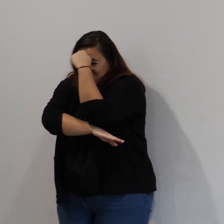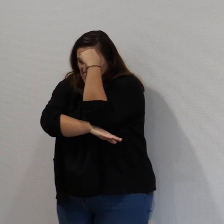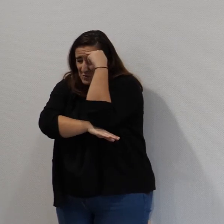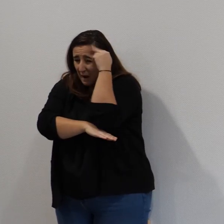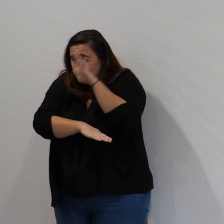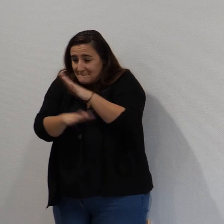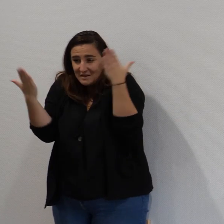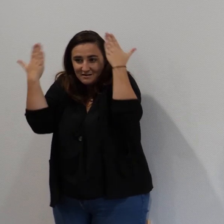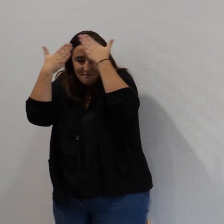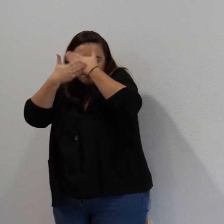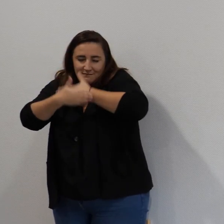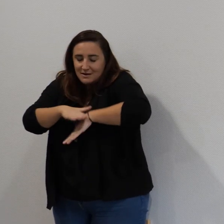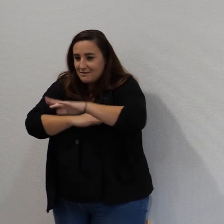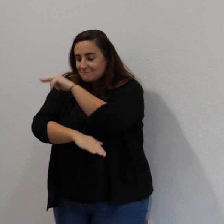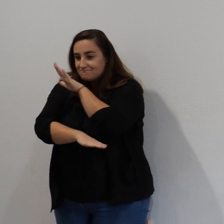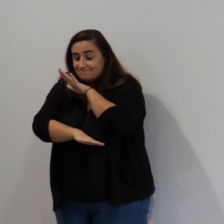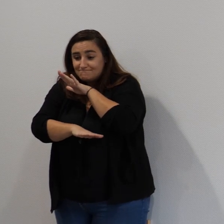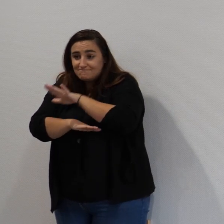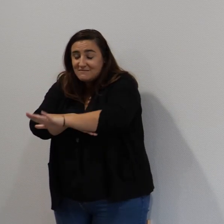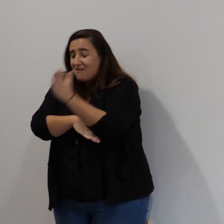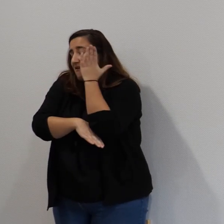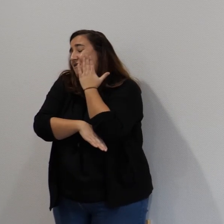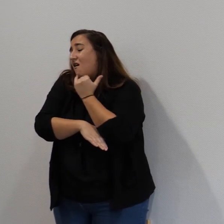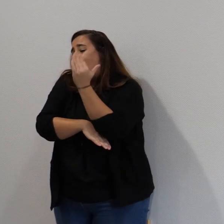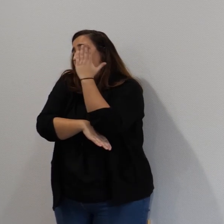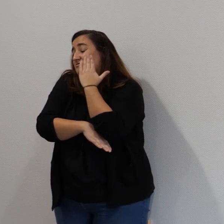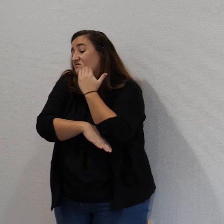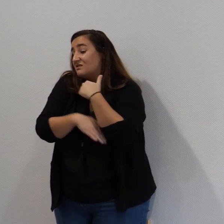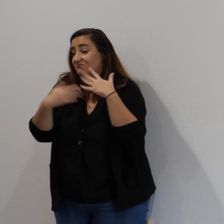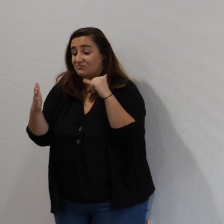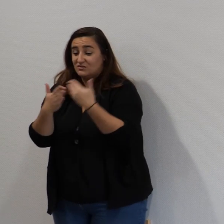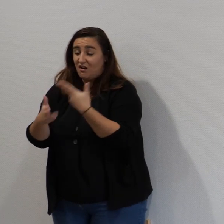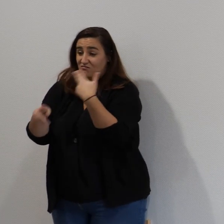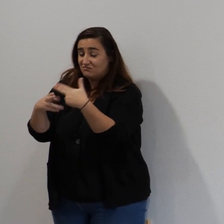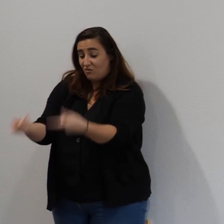suie, noir comme l'ennui. Alors on m'affubla le triste nom de Méphisto.